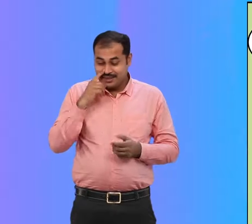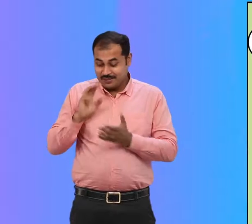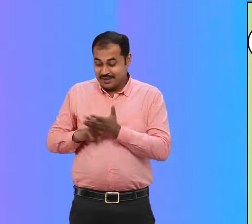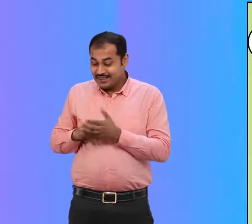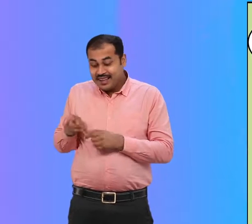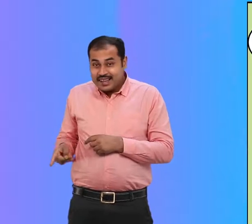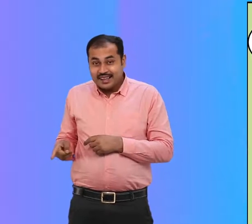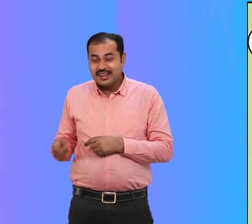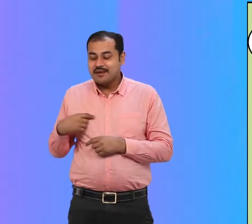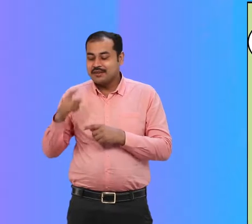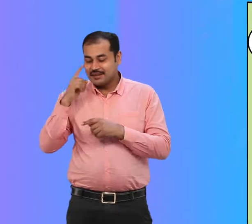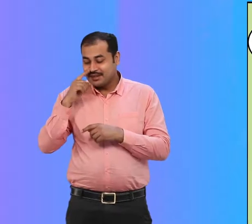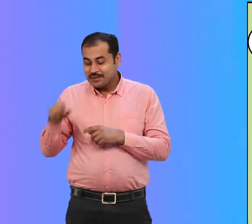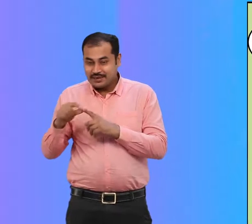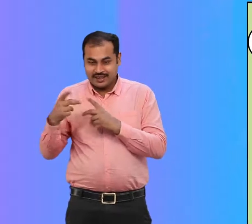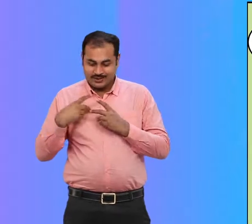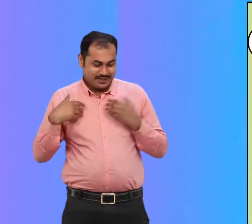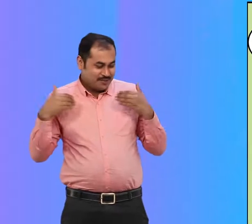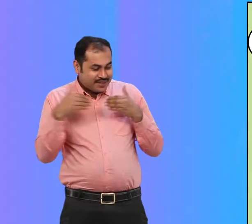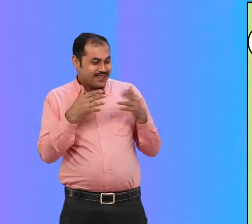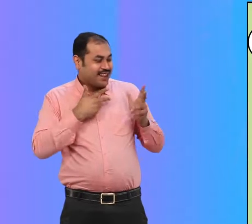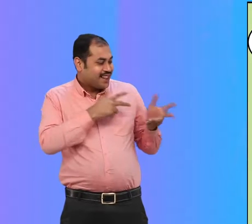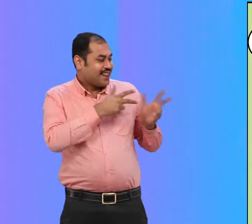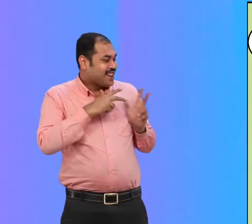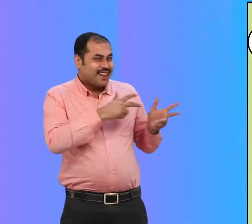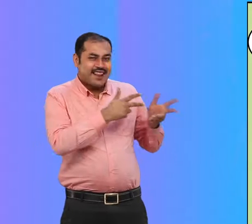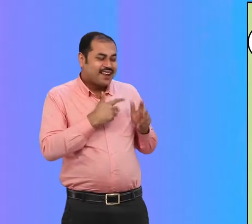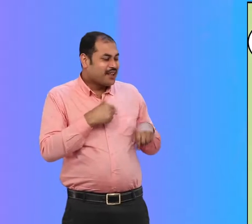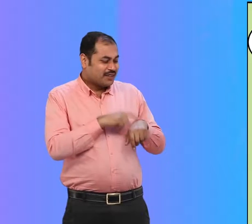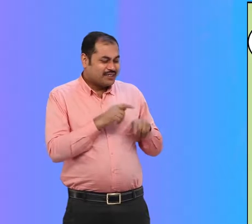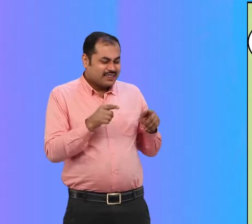कि मुझे लगता है कि अब मैं माया के साथ अधिक समय नहीं बता पाऊंगी